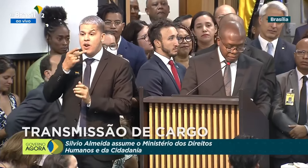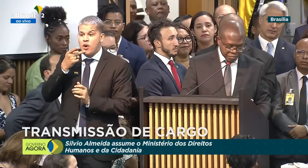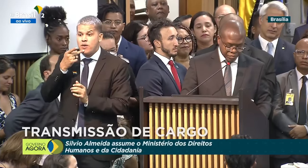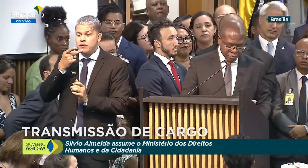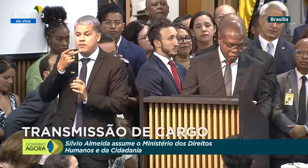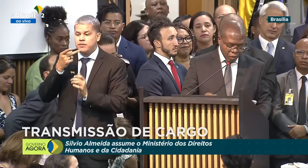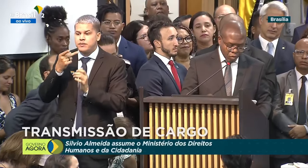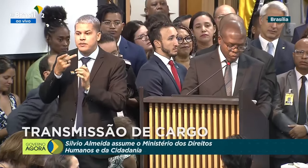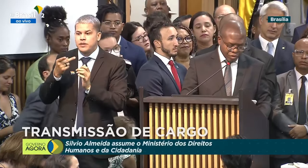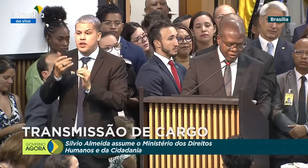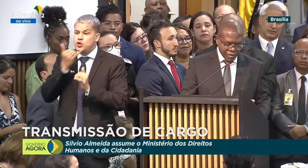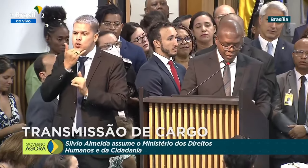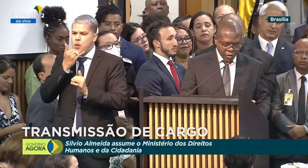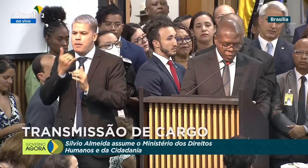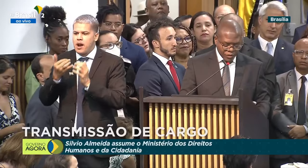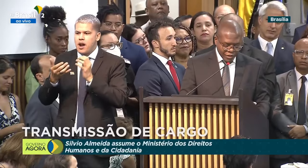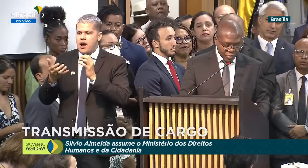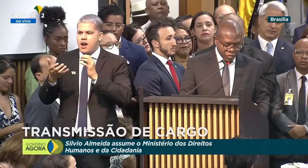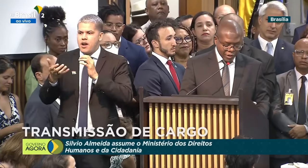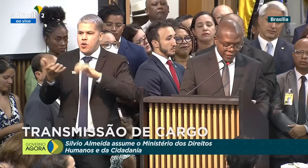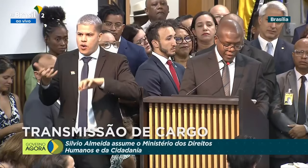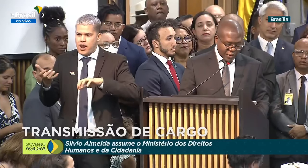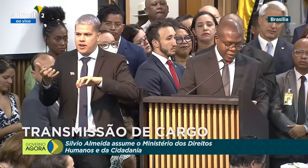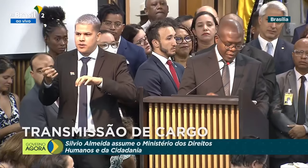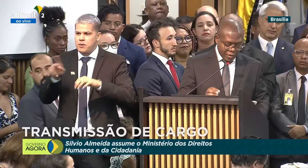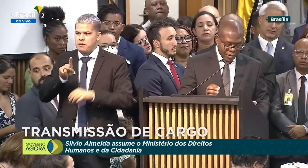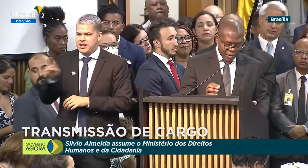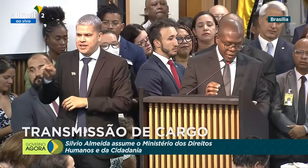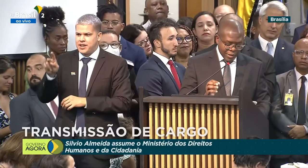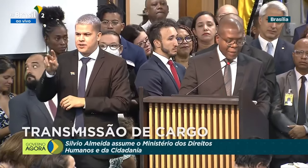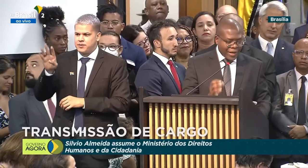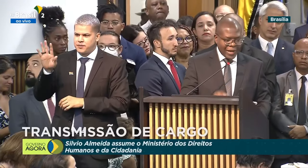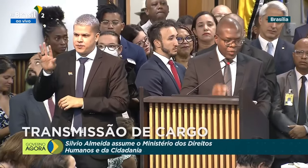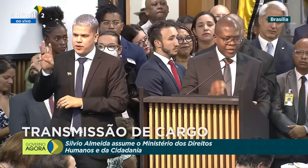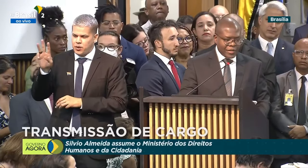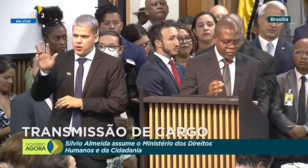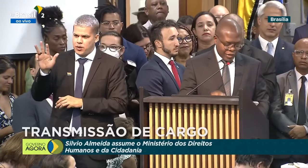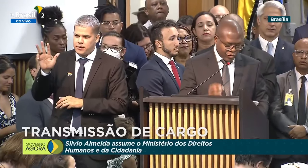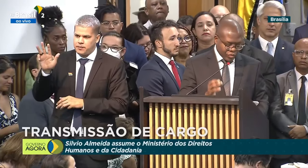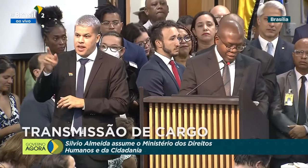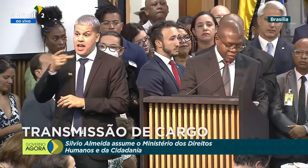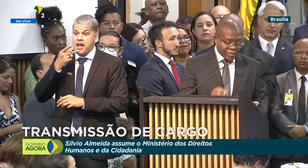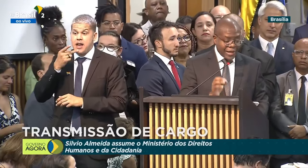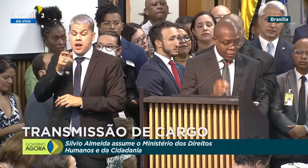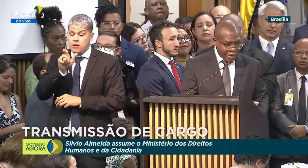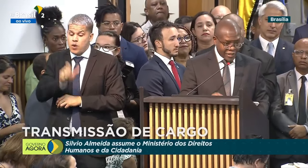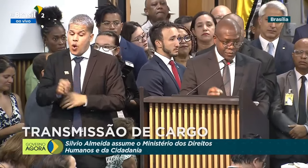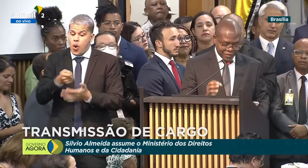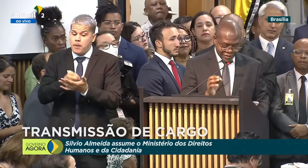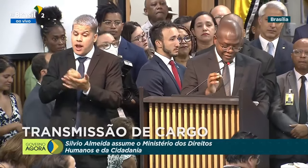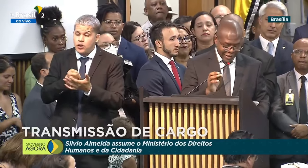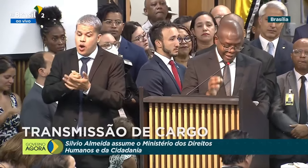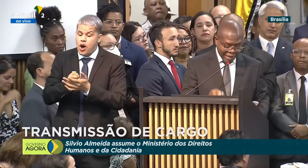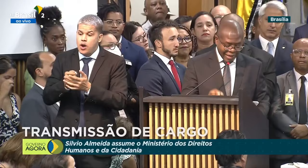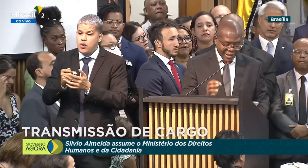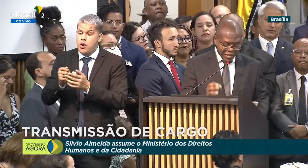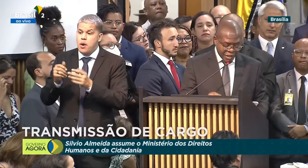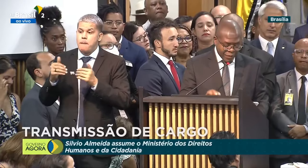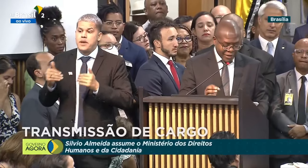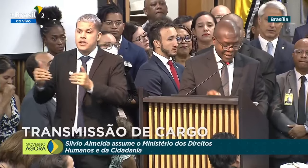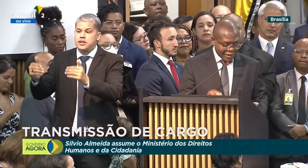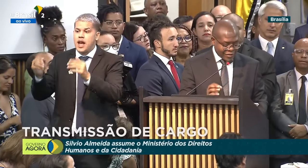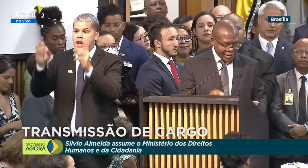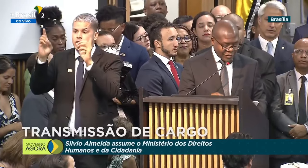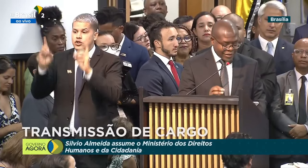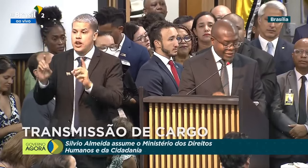o melhor dizendo como disse o presidente Lula caberá o Ministério do Direitos Humanos abra aspas zelar